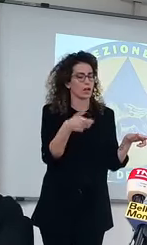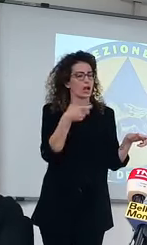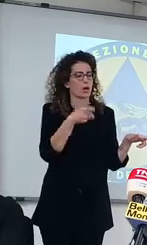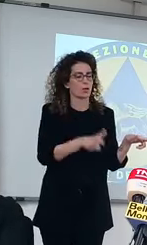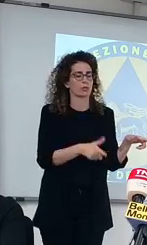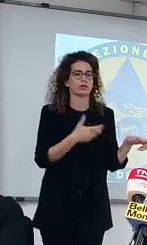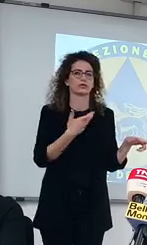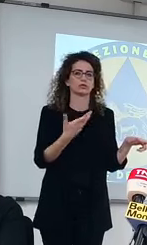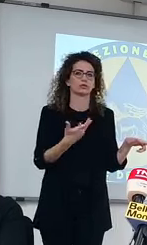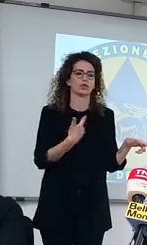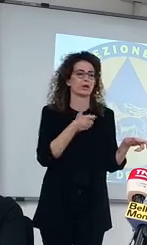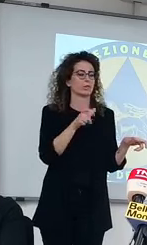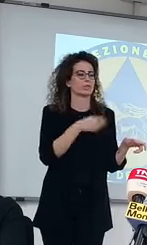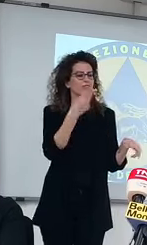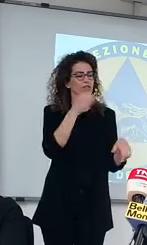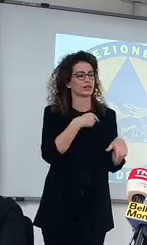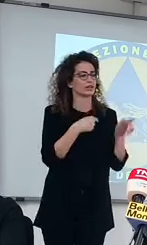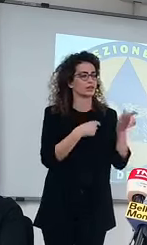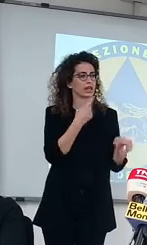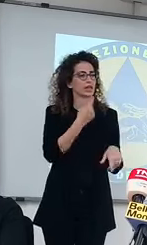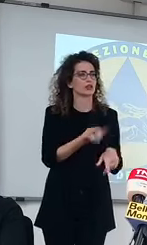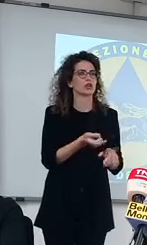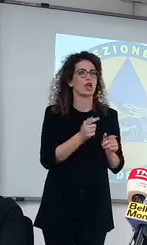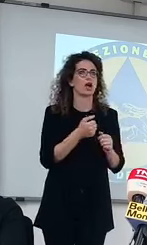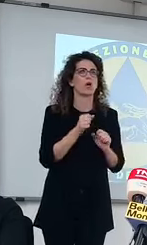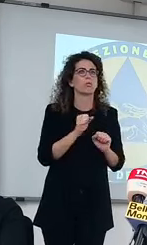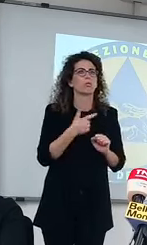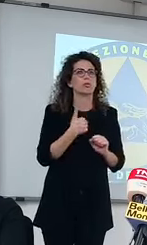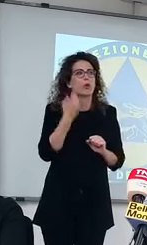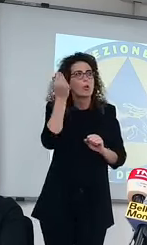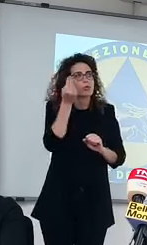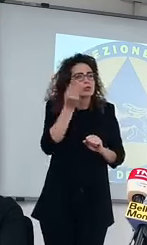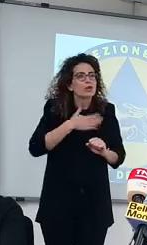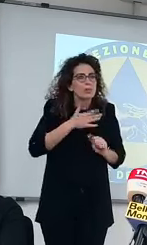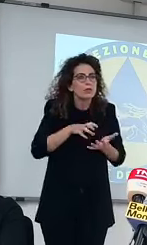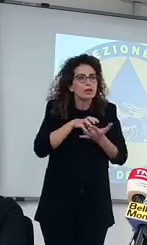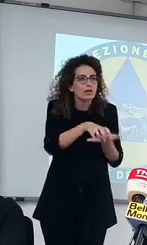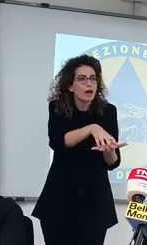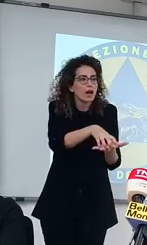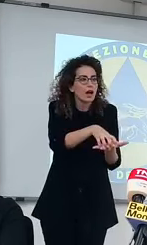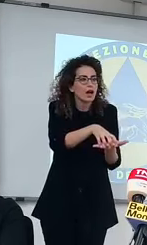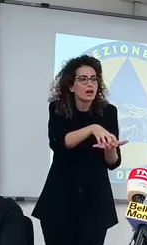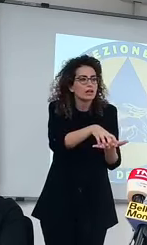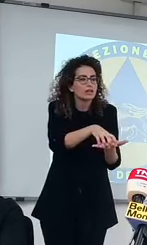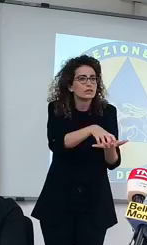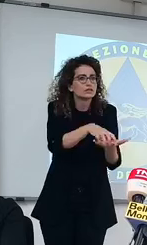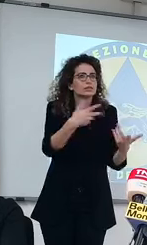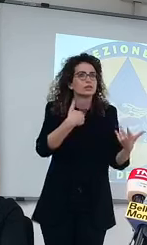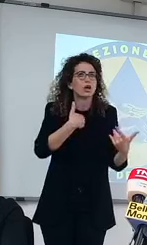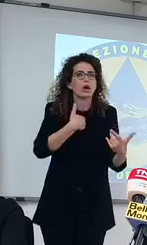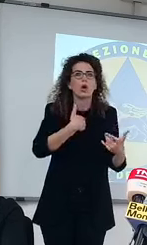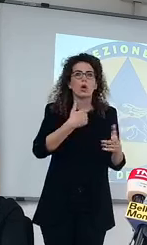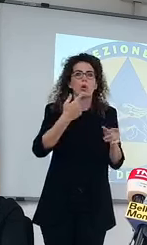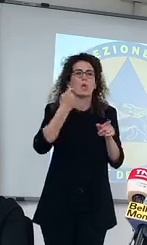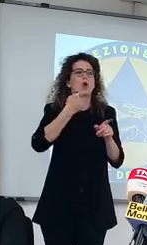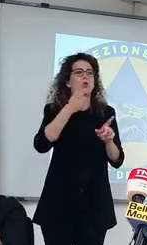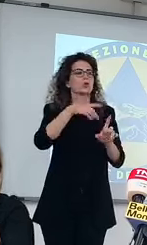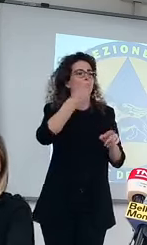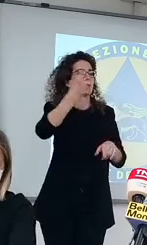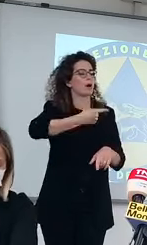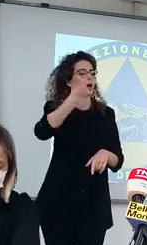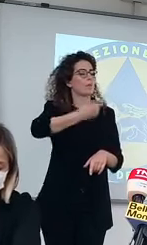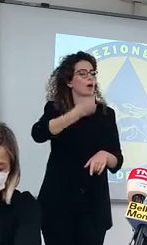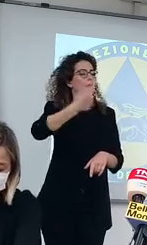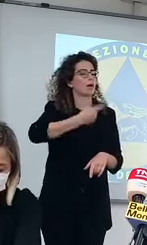certo punto uno dice ma io vorrei poter dire anche la mia, cioè non che mi cada tutto dall'alto come